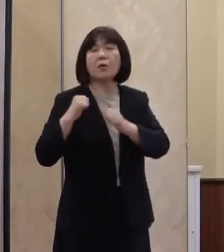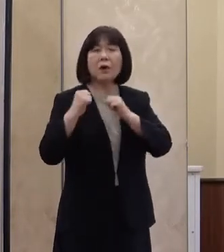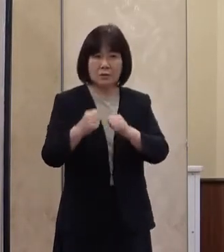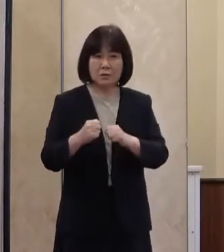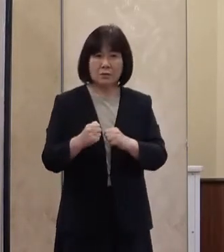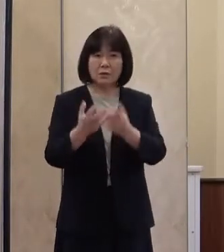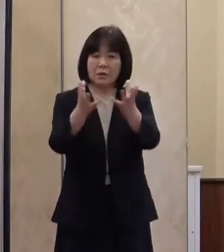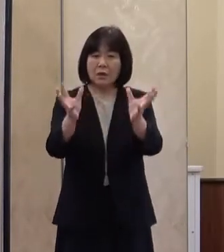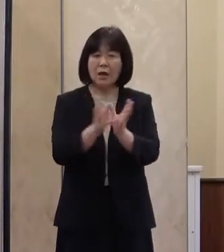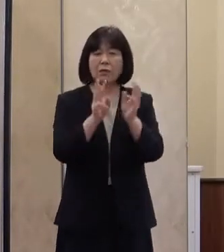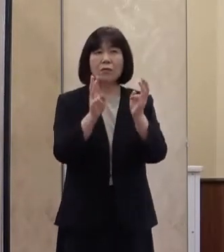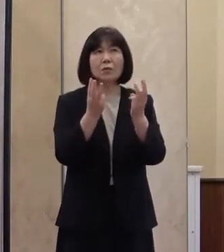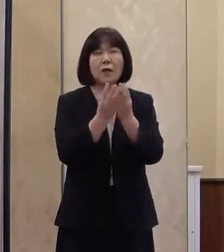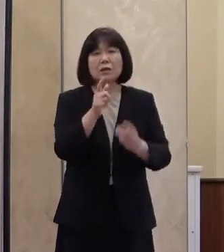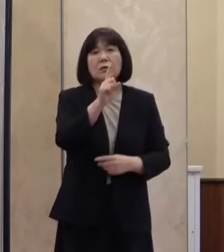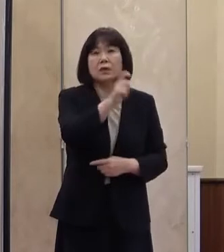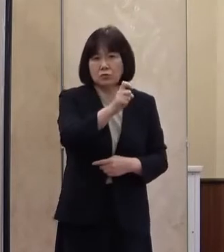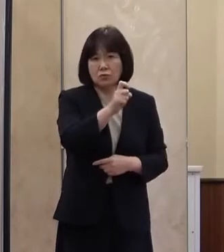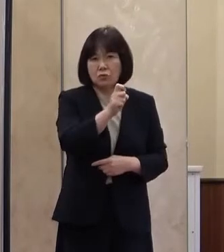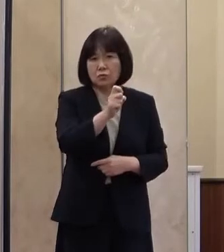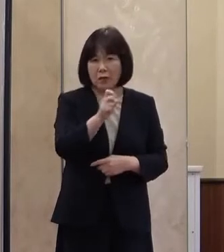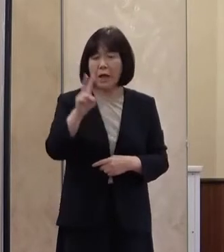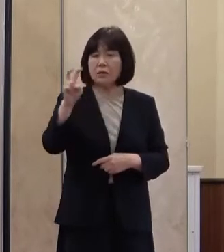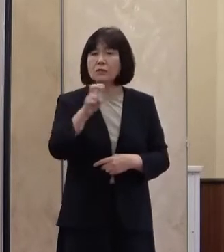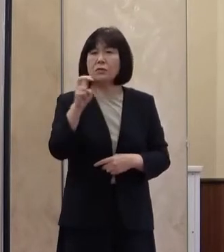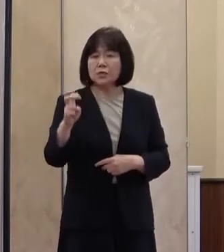班20人体制で実施をしていきます。